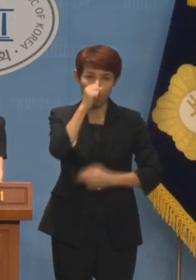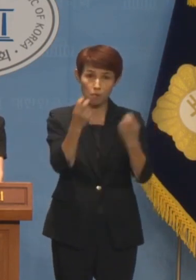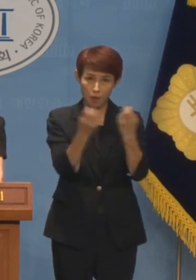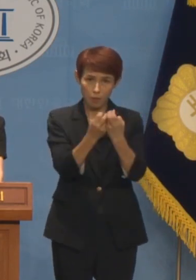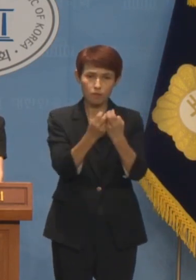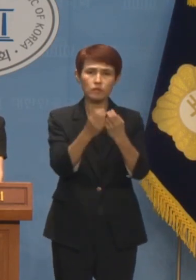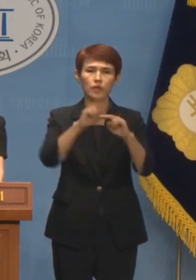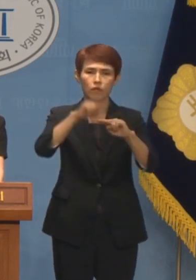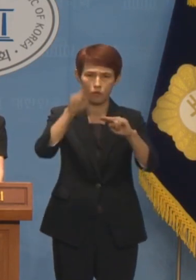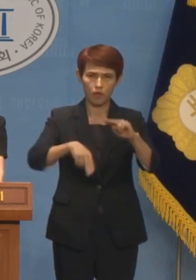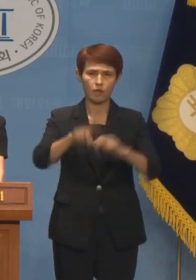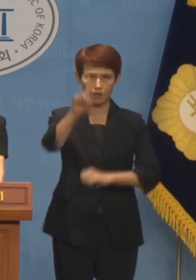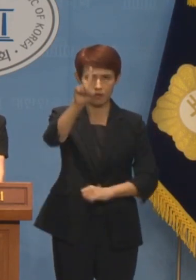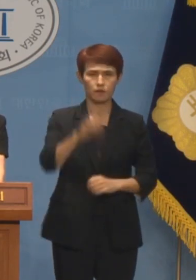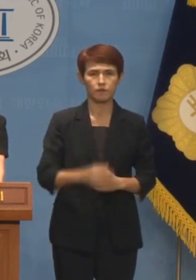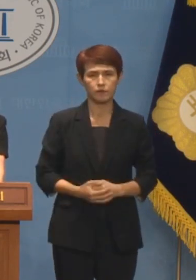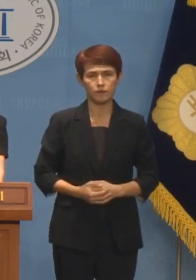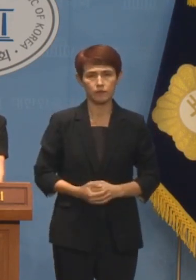될 것입니다.